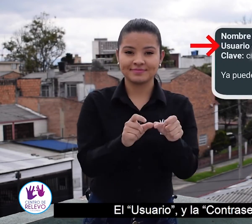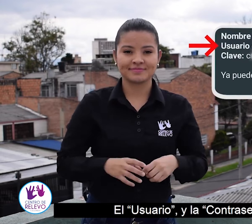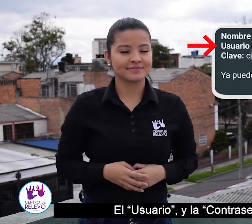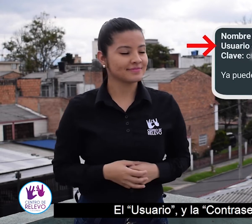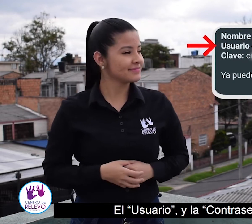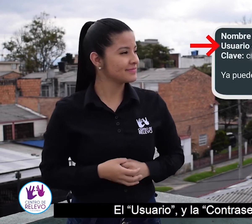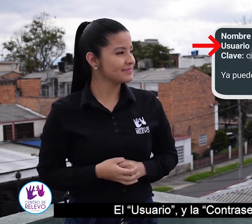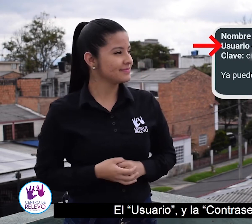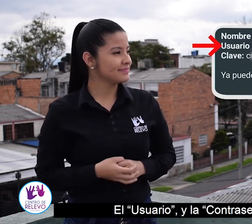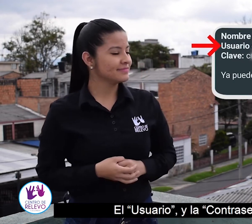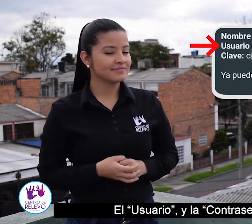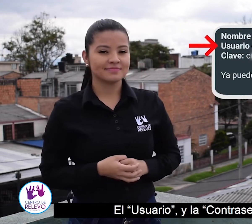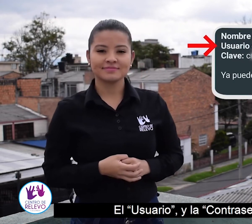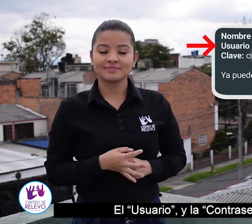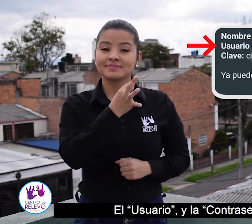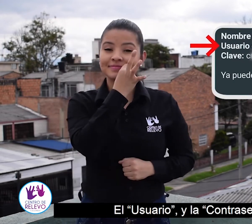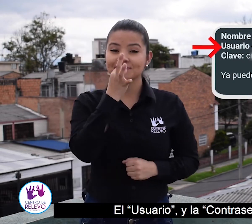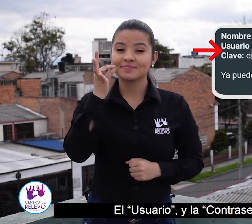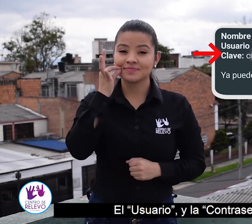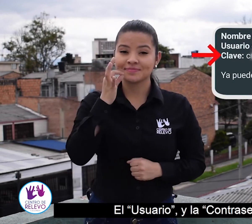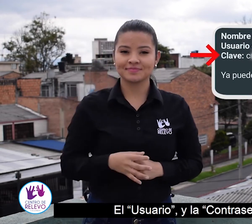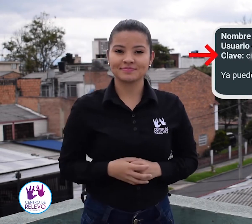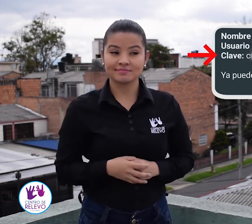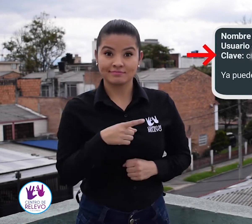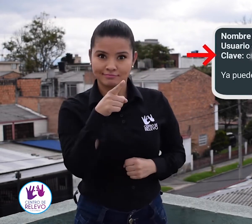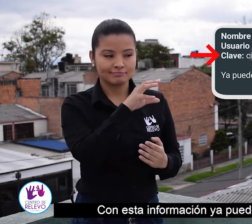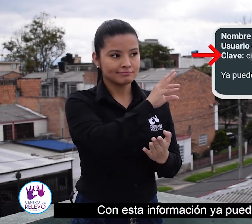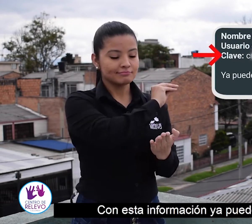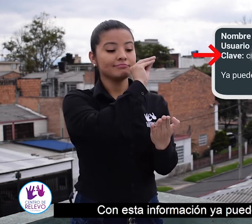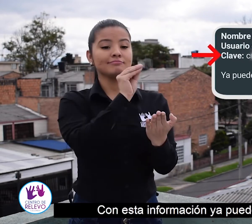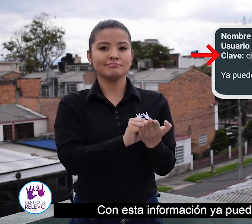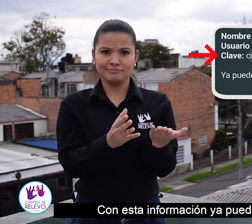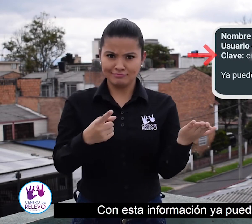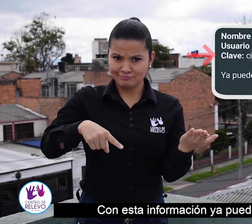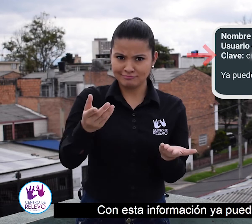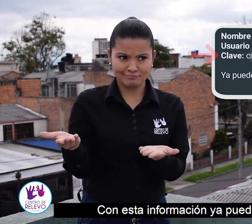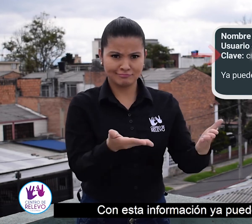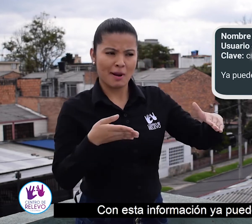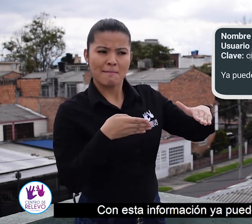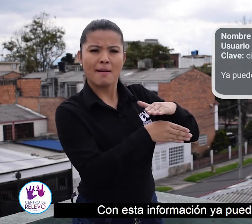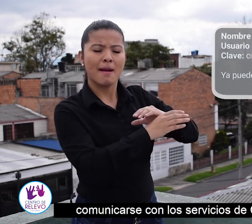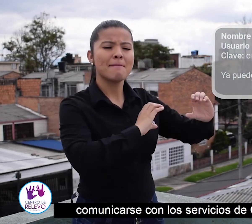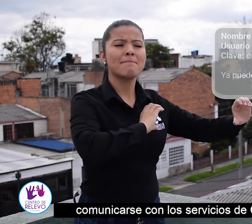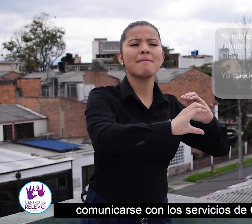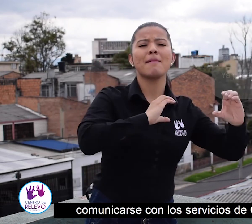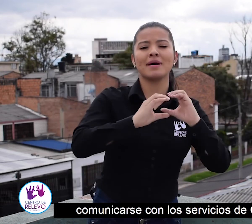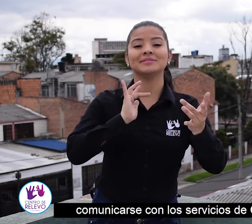El usuario y la contraseña. Con esta información ya pueden ingresar y comunicarse con los